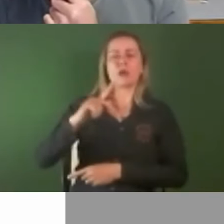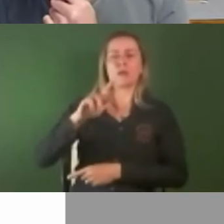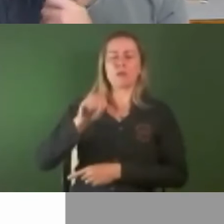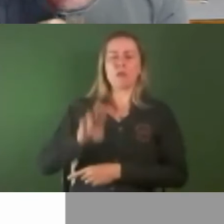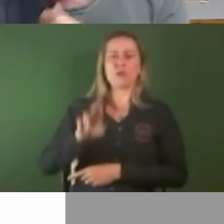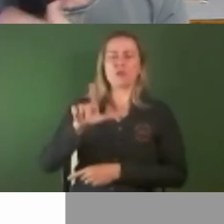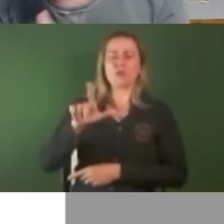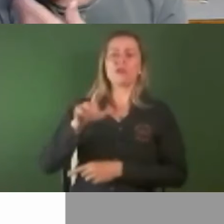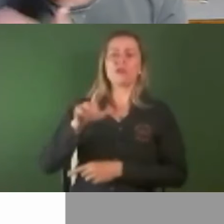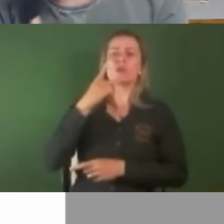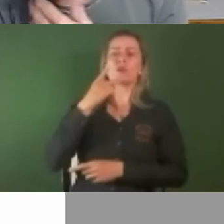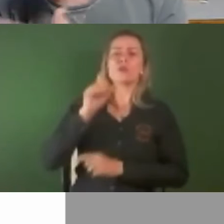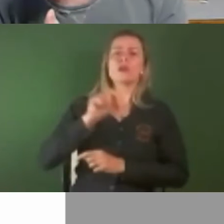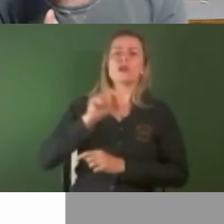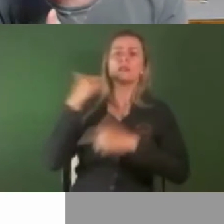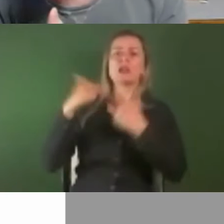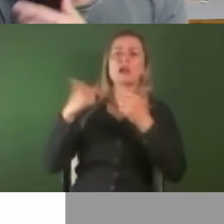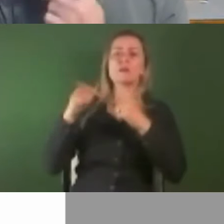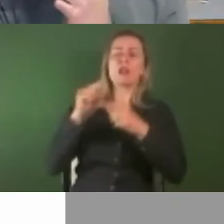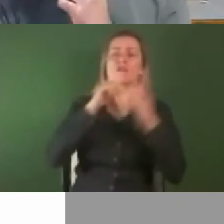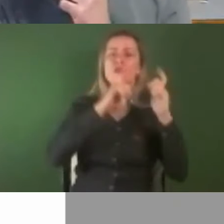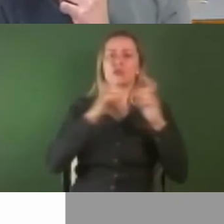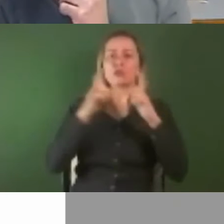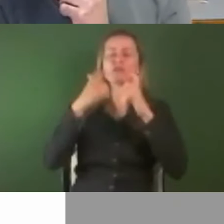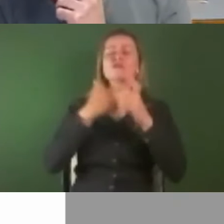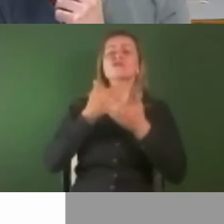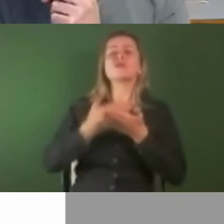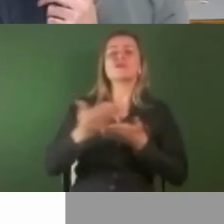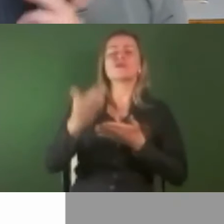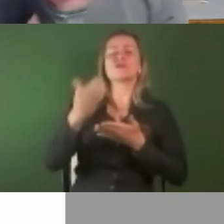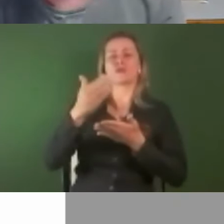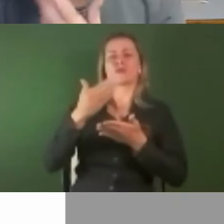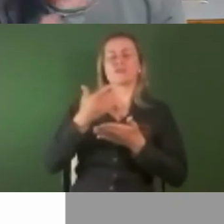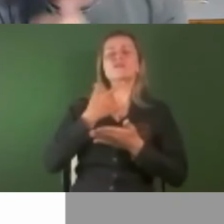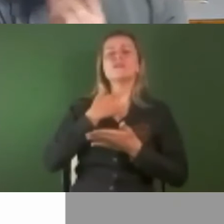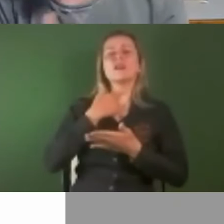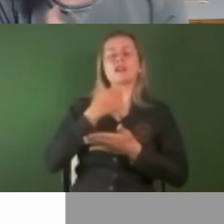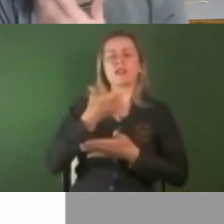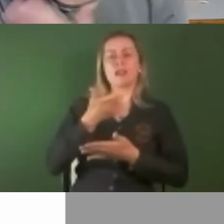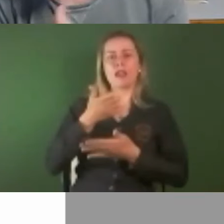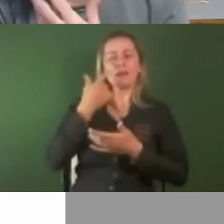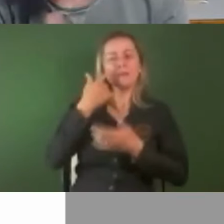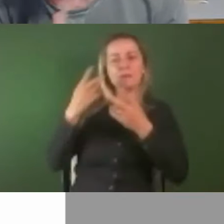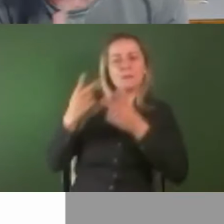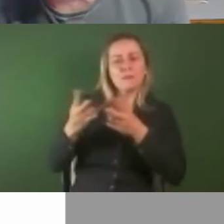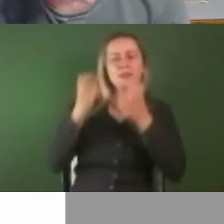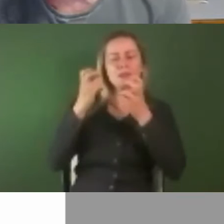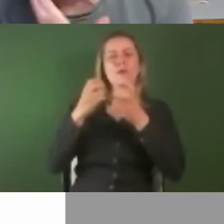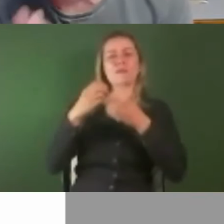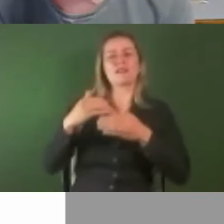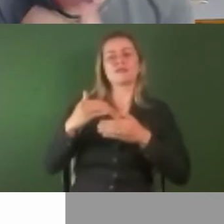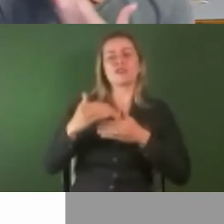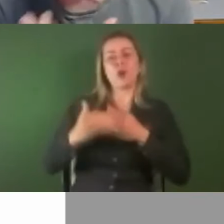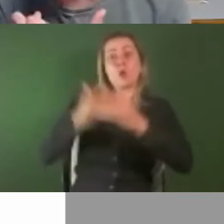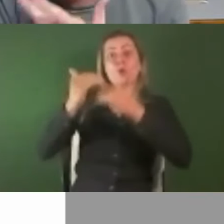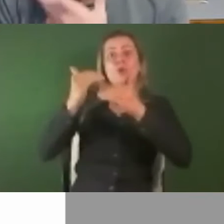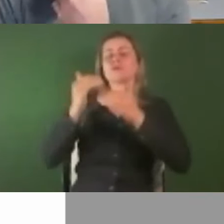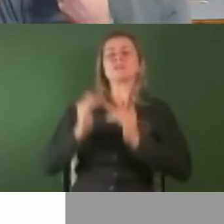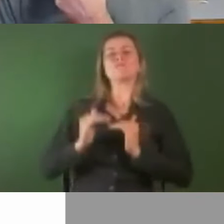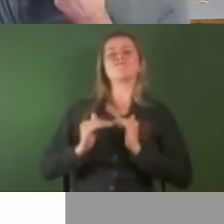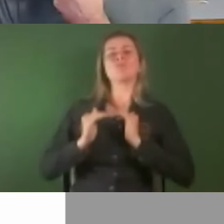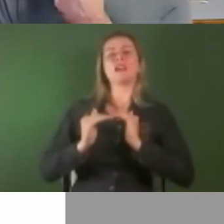ele começa a querer trabalhar como fotógrafo. E ele via que a carreira dele não caminhava, e ele precisava fazer alguma coisa